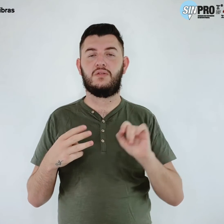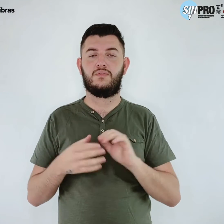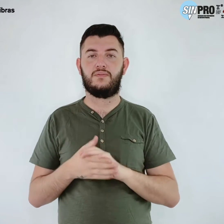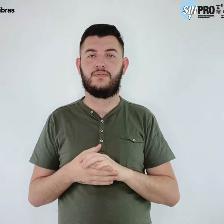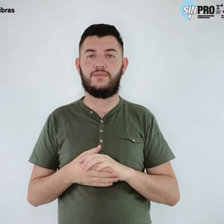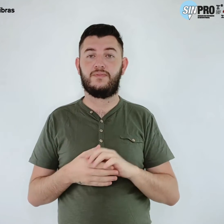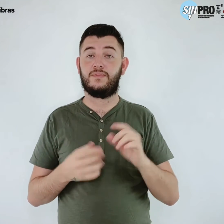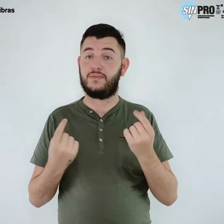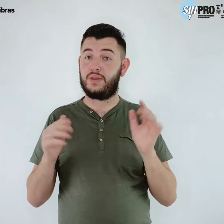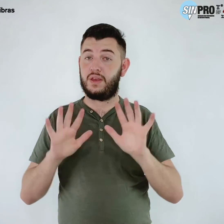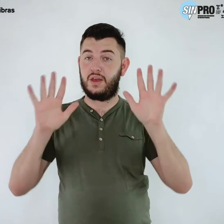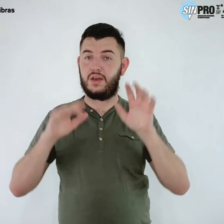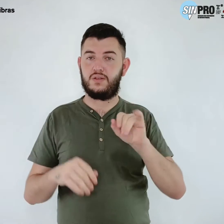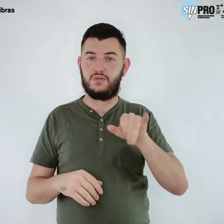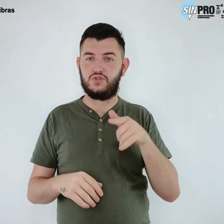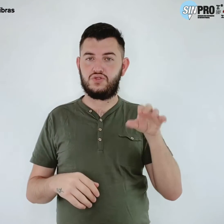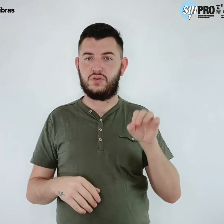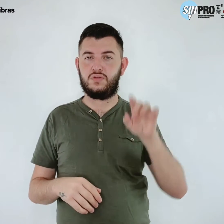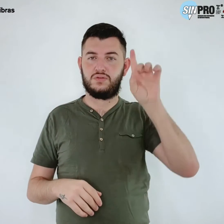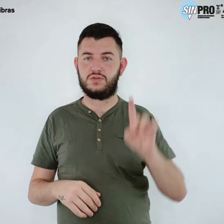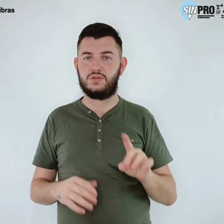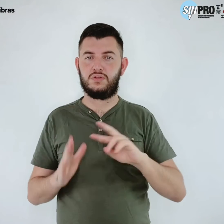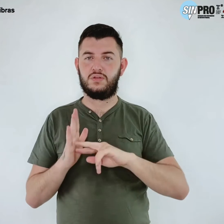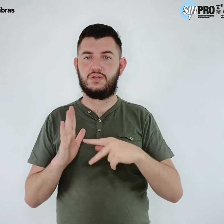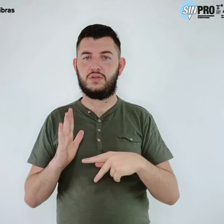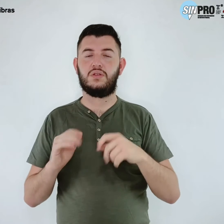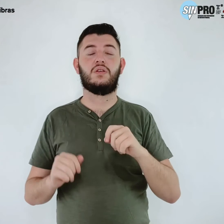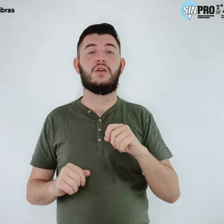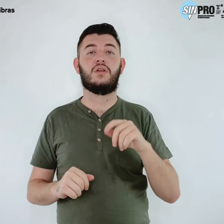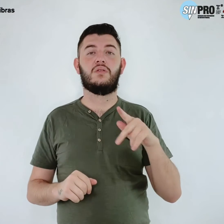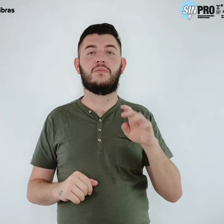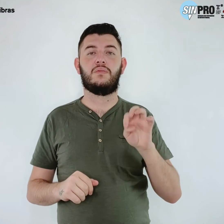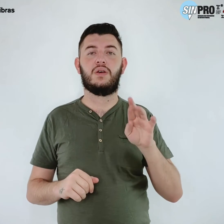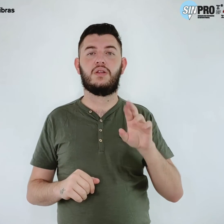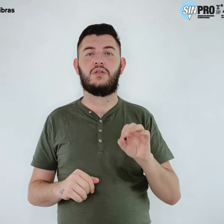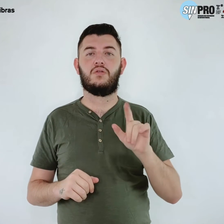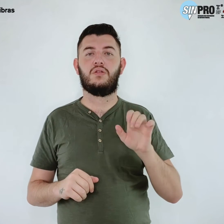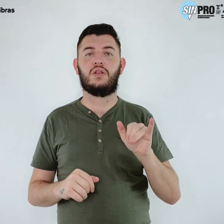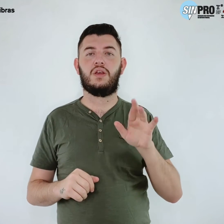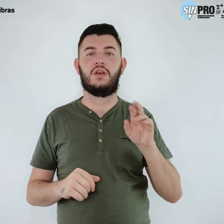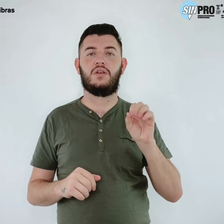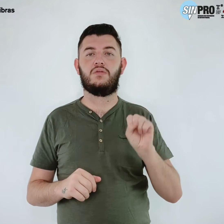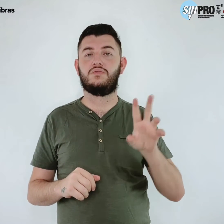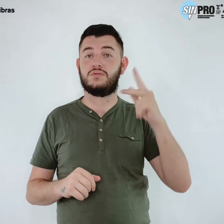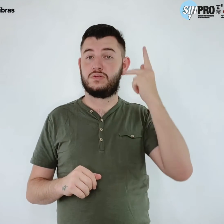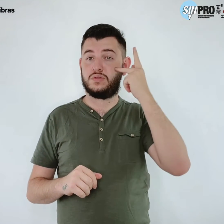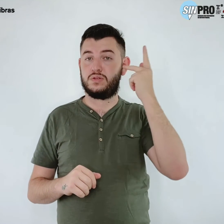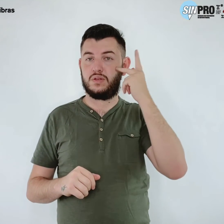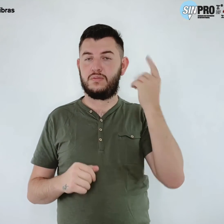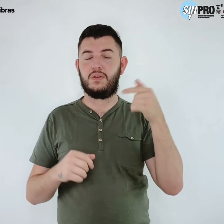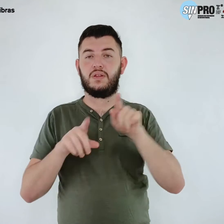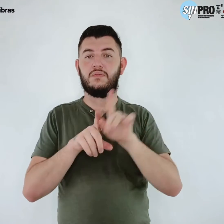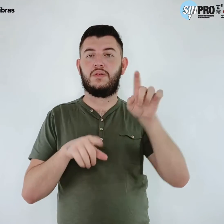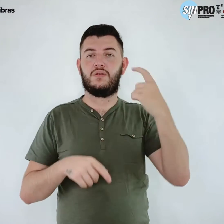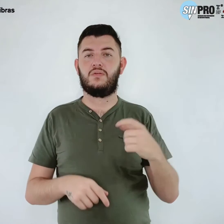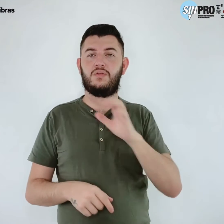diesel caros. João Antônio de Moraes, diretor do Sindicato dos Petroleiros do Estado de